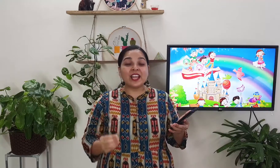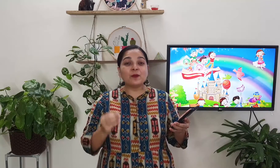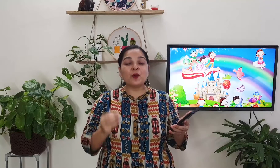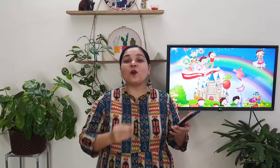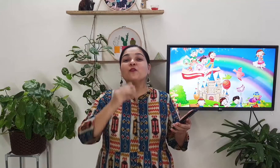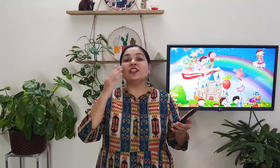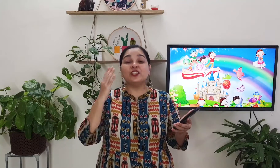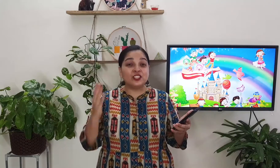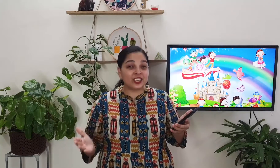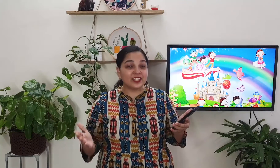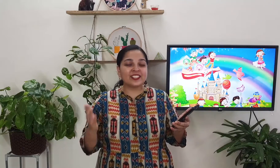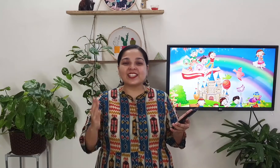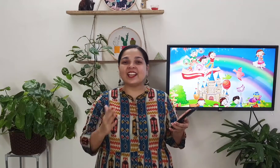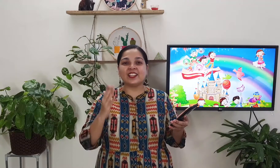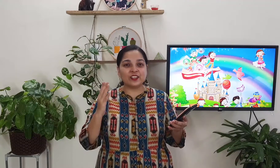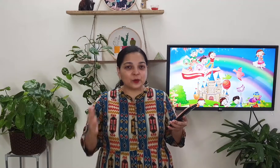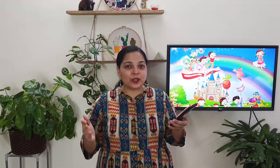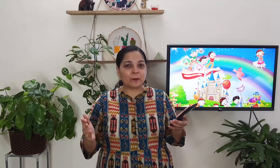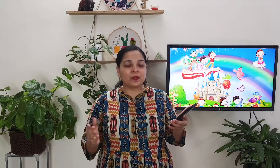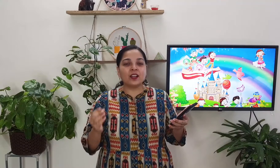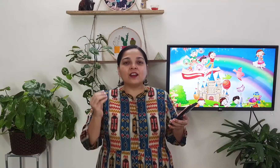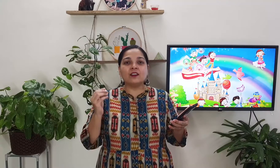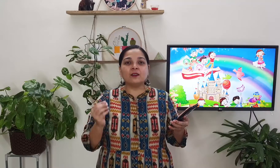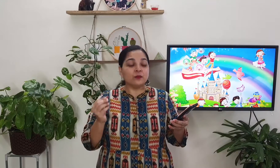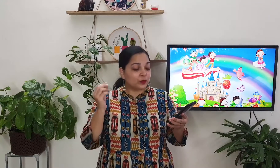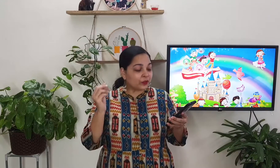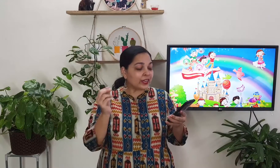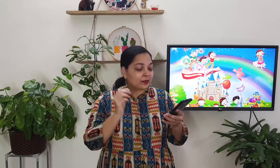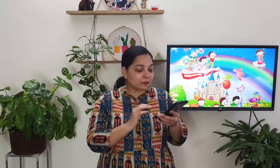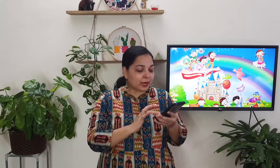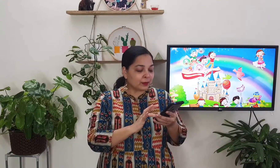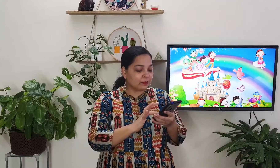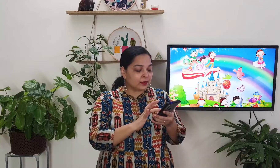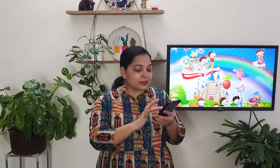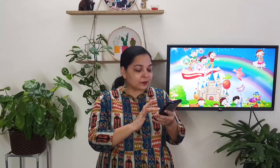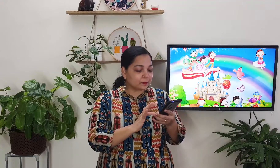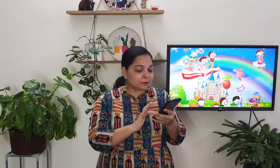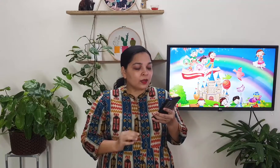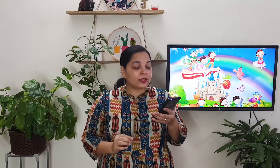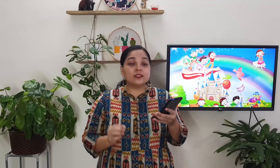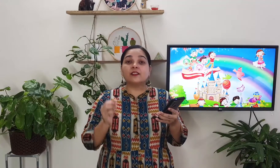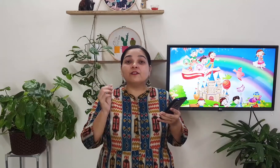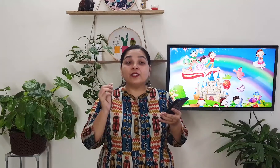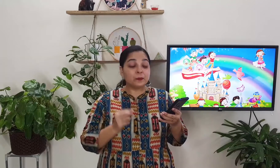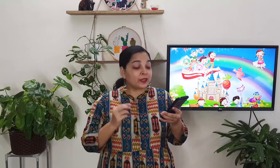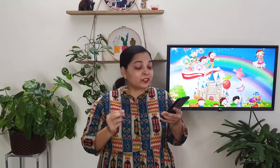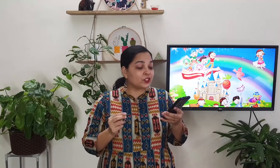பிலிப்பியர் 2:5-10 வசனங்களை படிப்போம். அது கூறுகிறது, ஆதலால் தேவன்